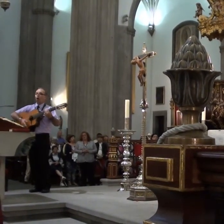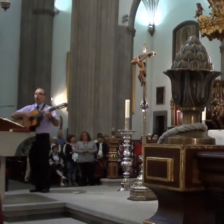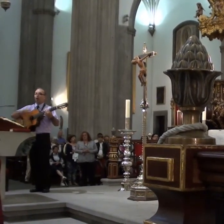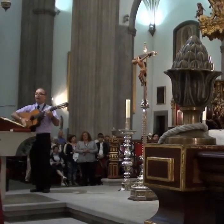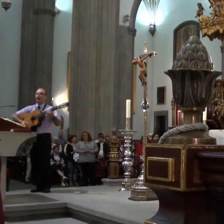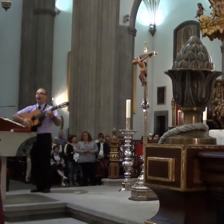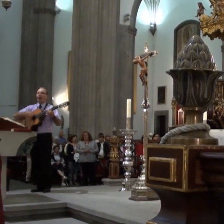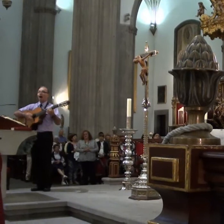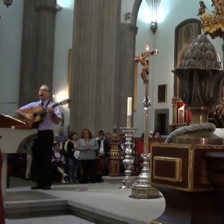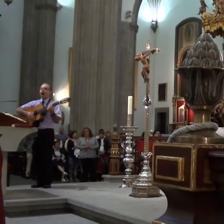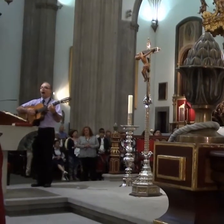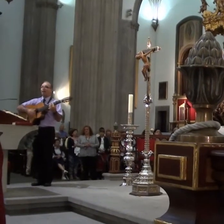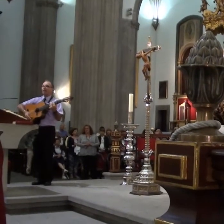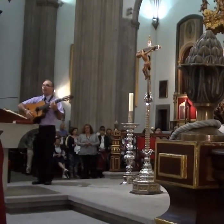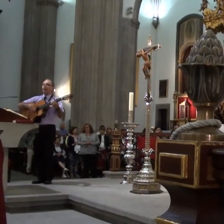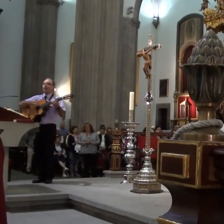Gloria